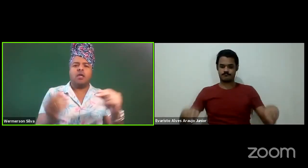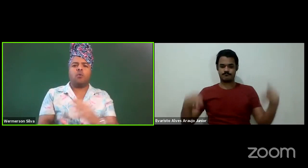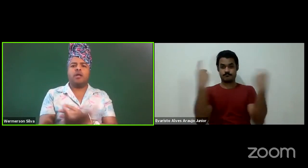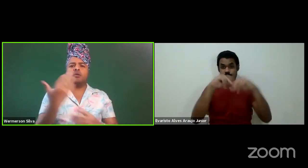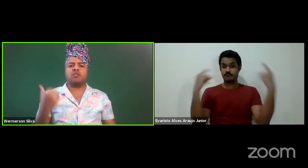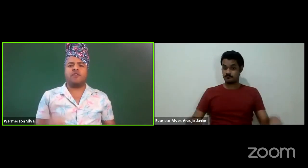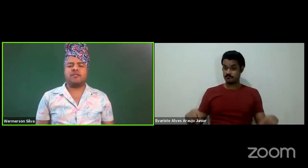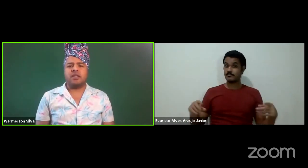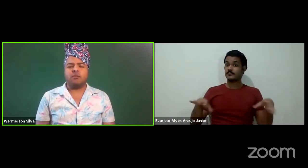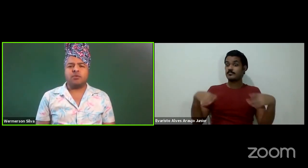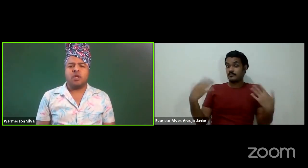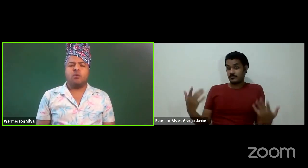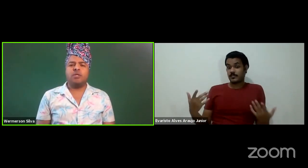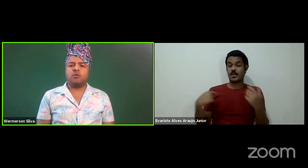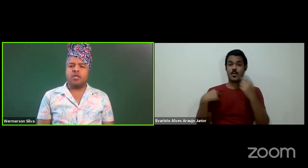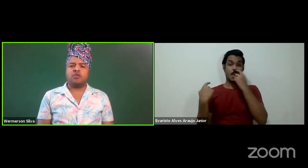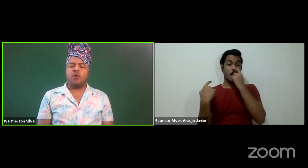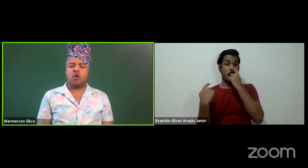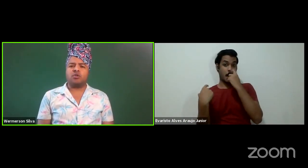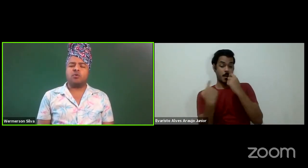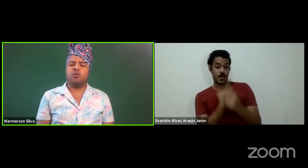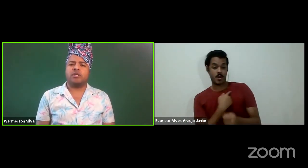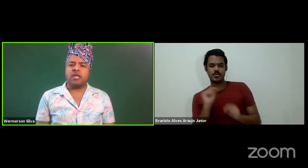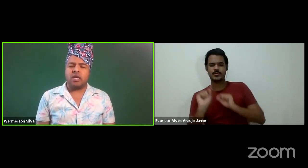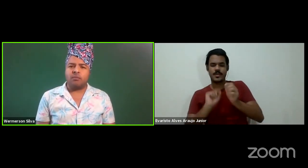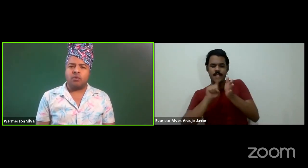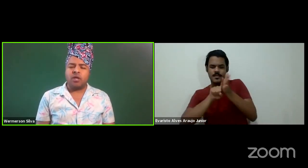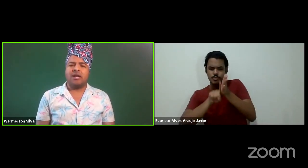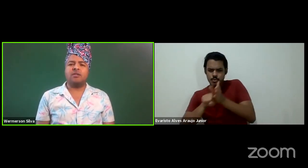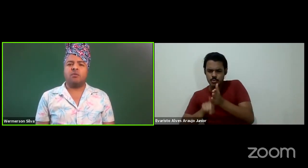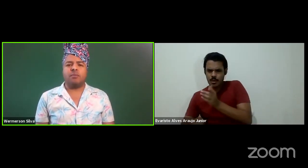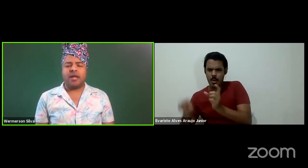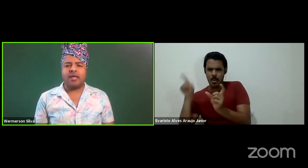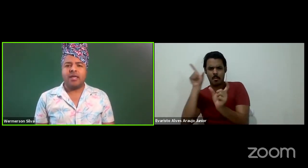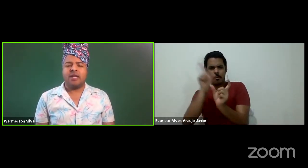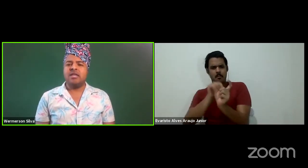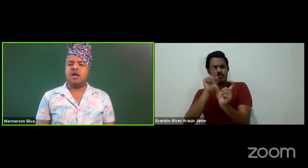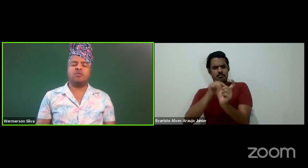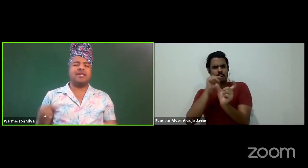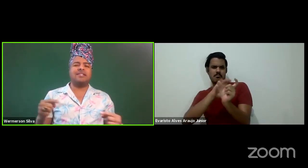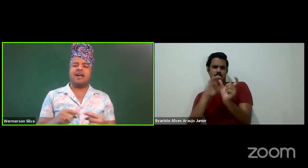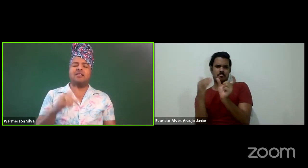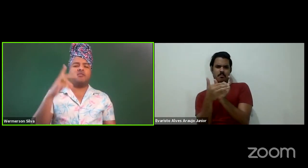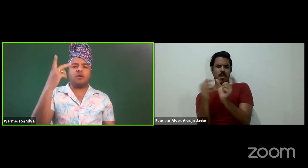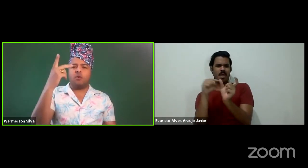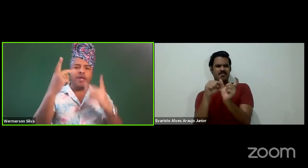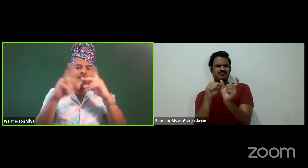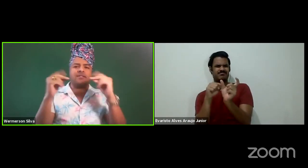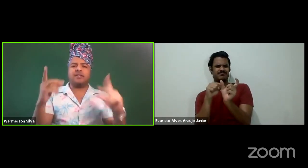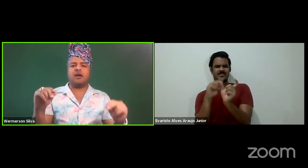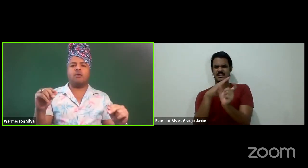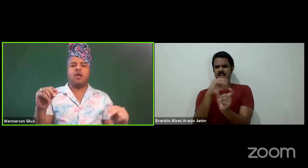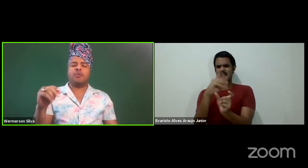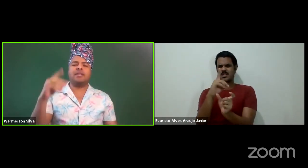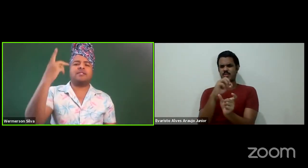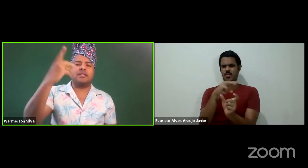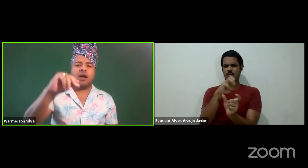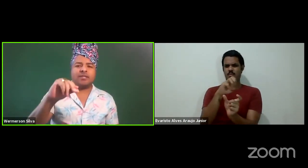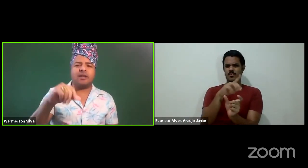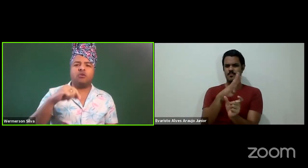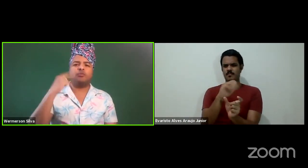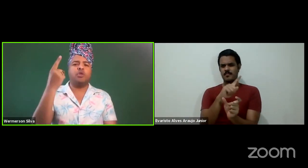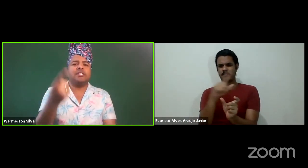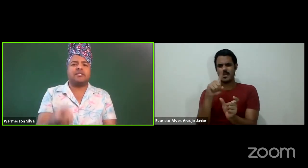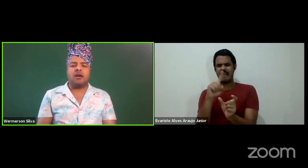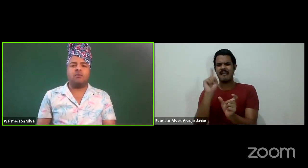sinal. E quando nós fazemos um estudo etimológico do termo candomblé, não tem nada a ver com esse sinal. Porque esse